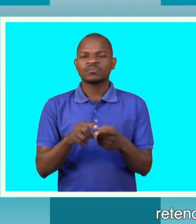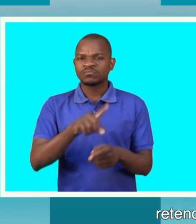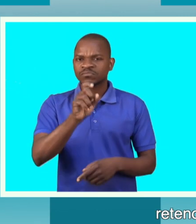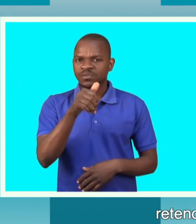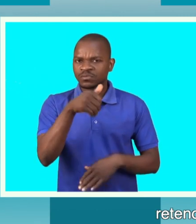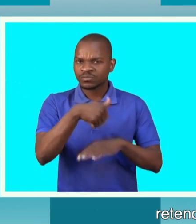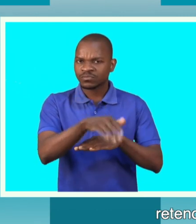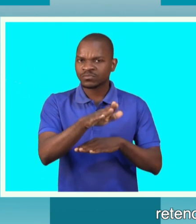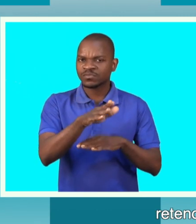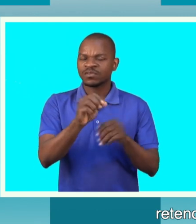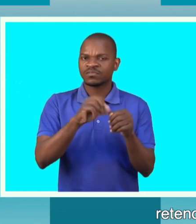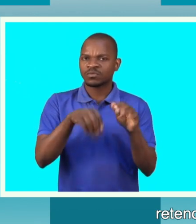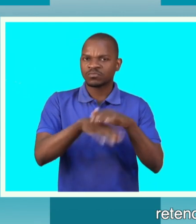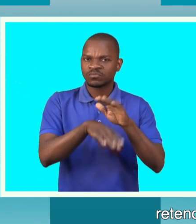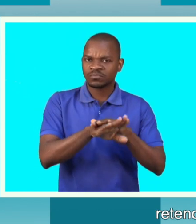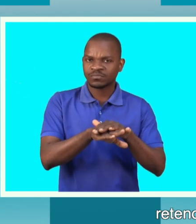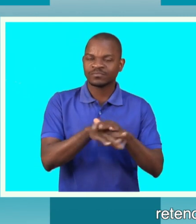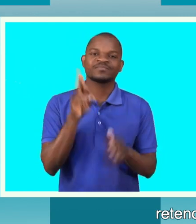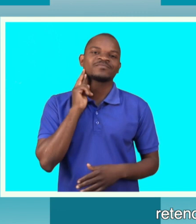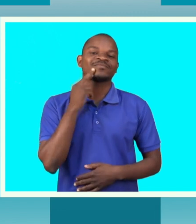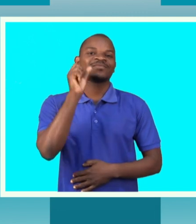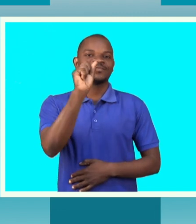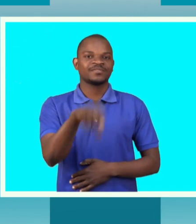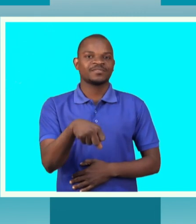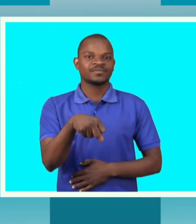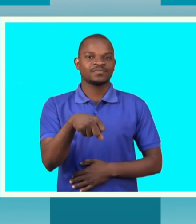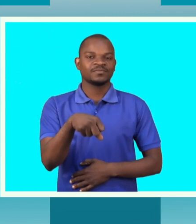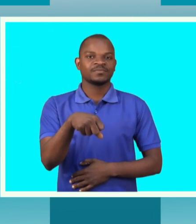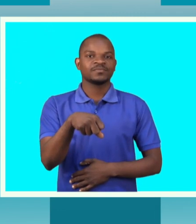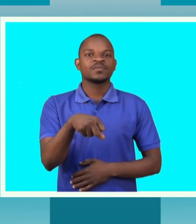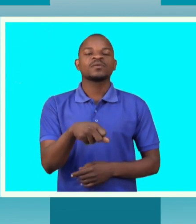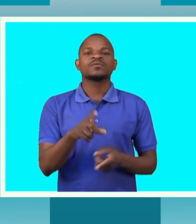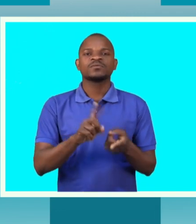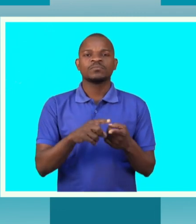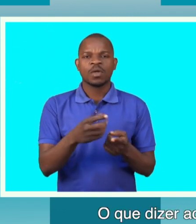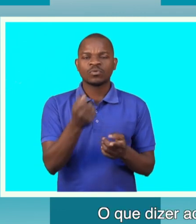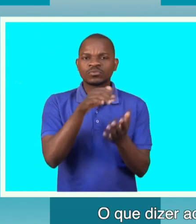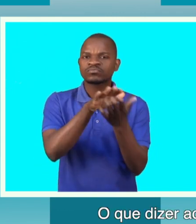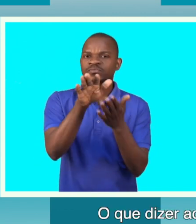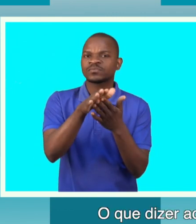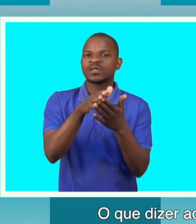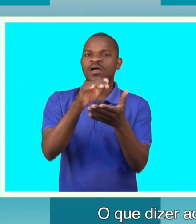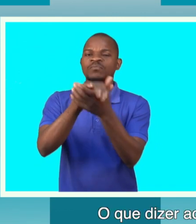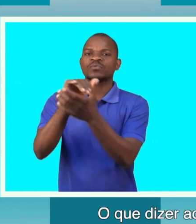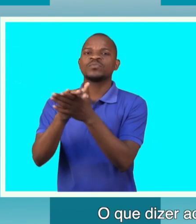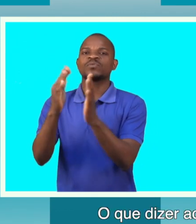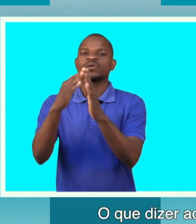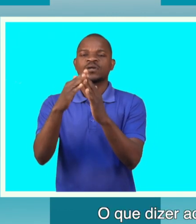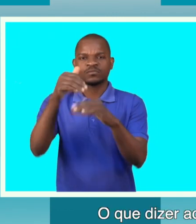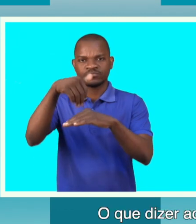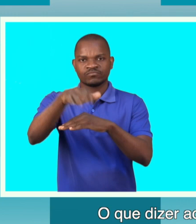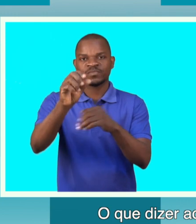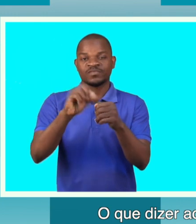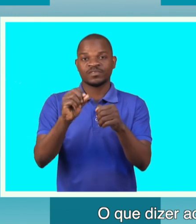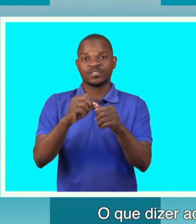Pretendo continuar mais a jogar futebol? Sim. O quero dizer para os outros amiguinhos em casa, para